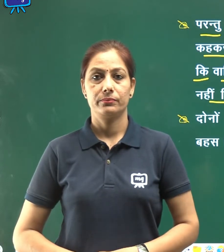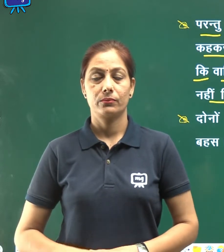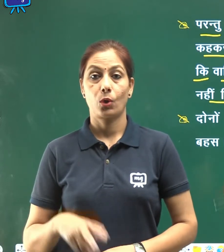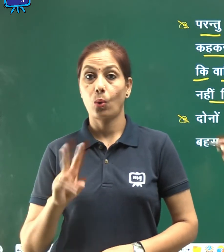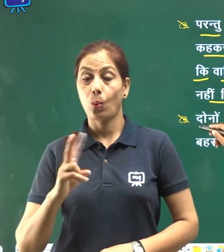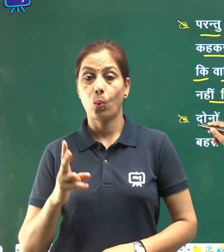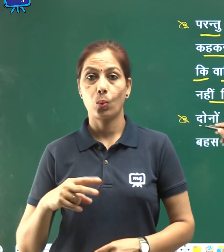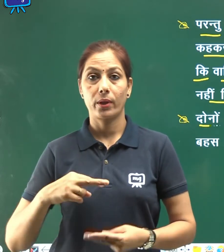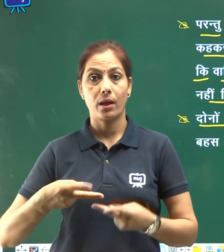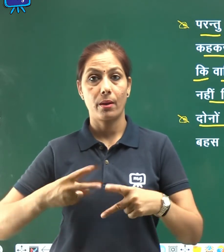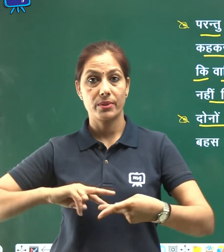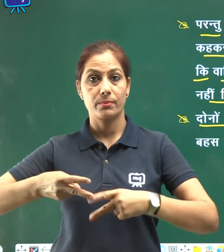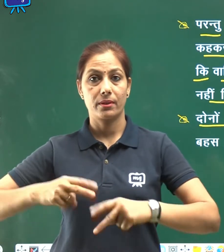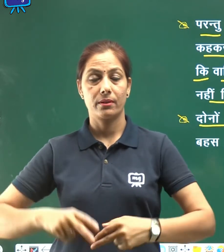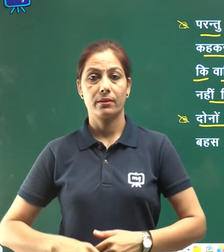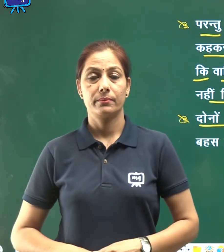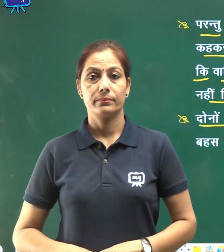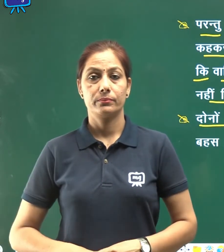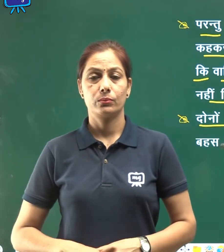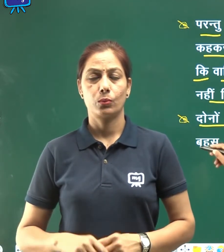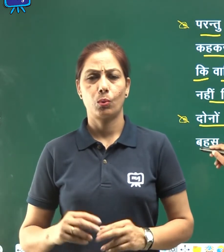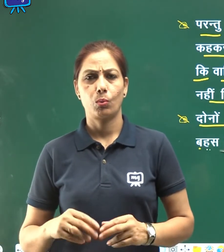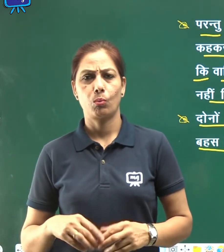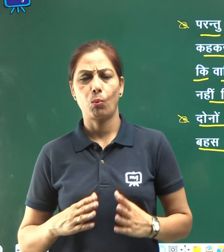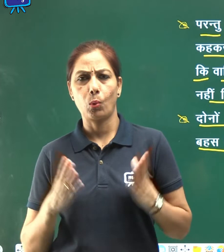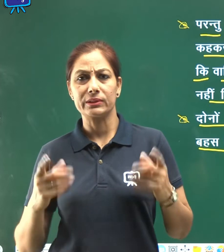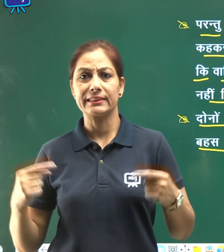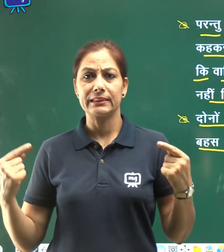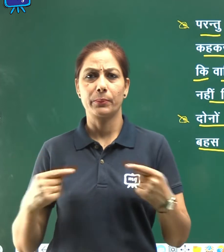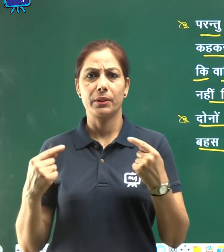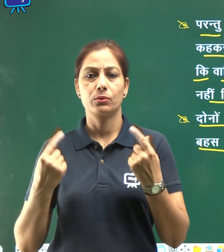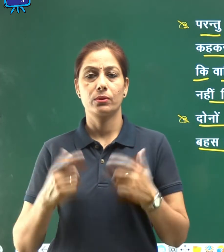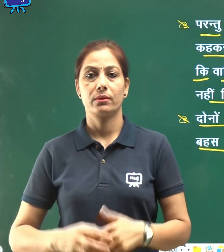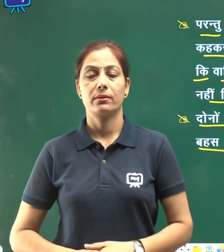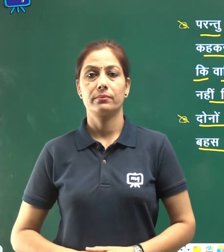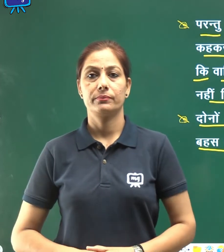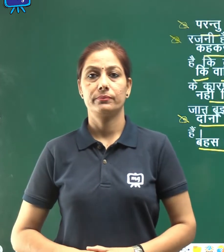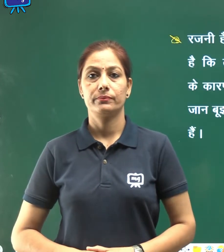दोनों के आपस में बहुत बहस होती है।